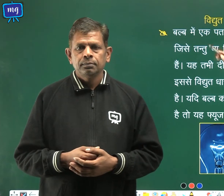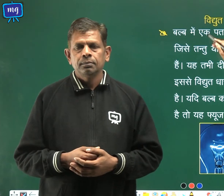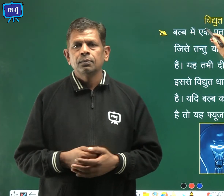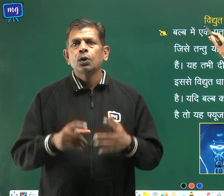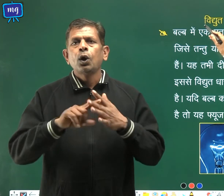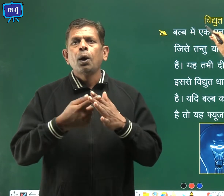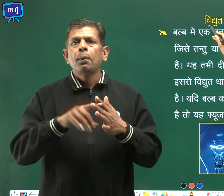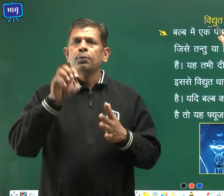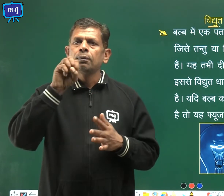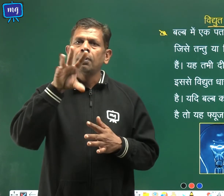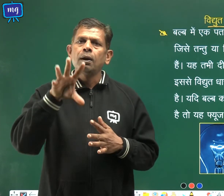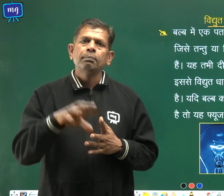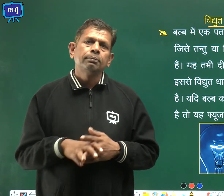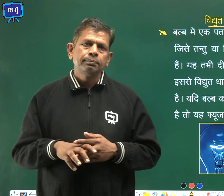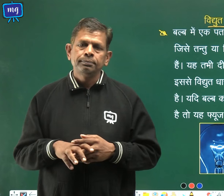विद्युत बल्ब,